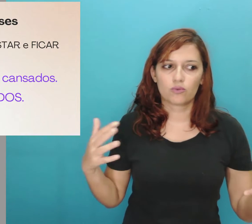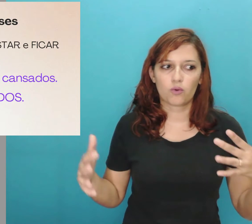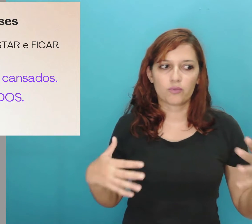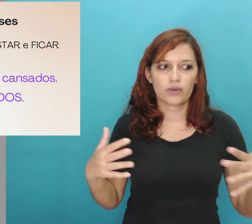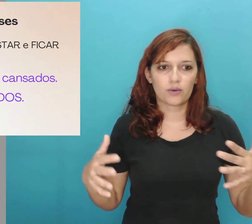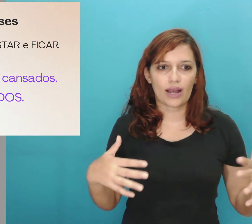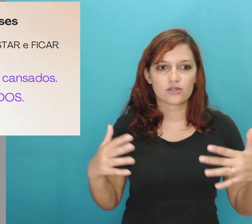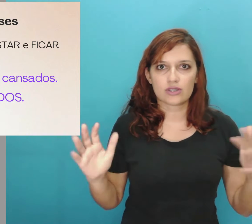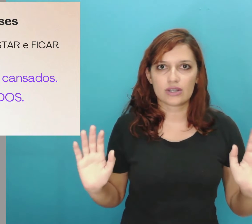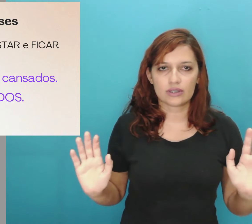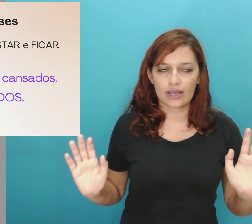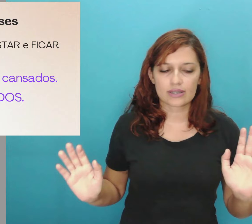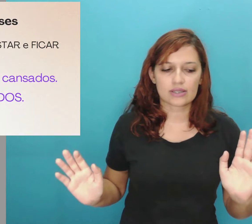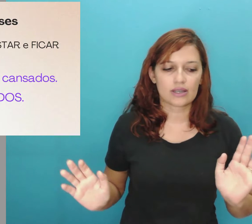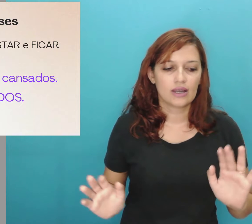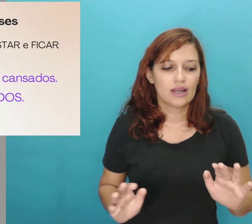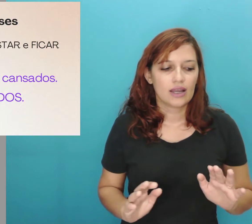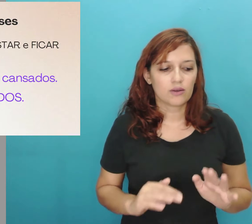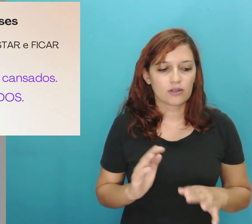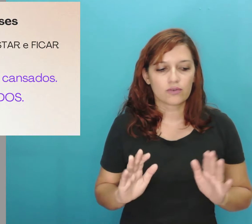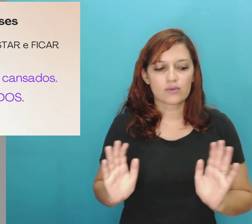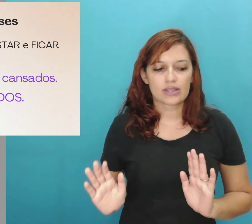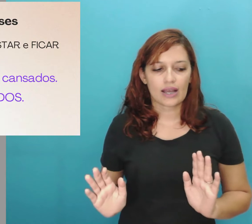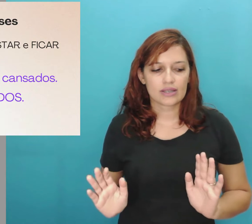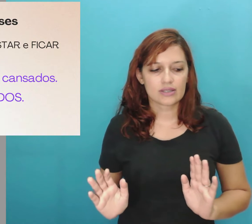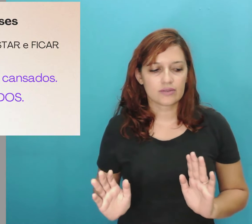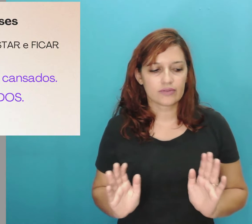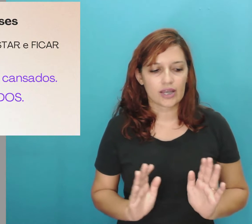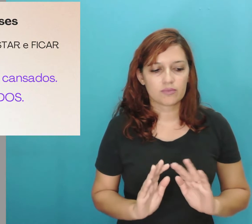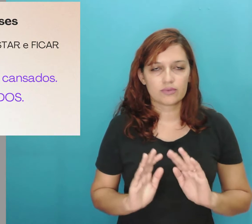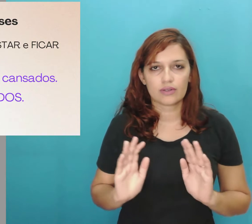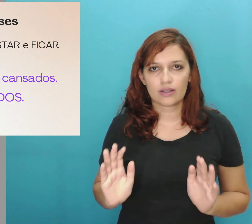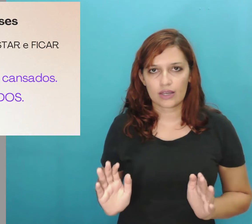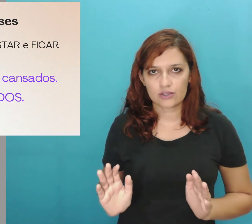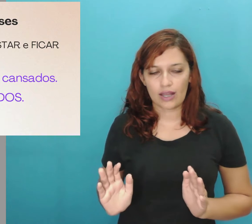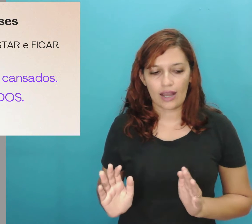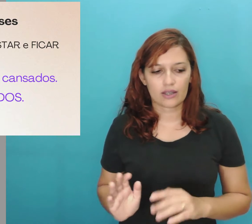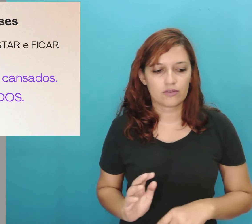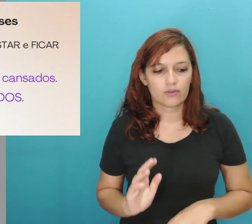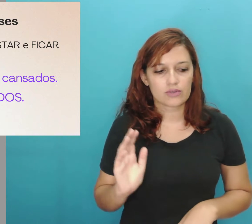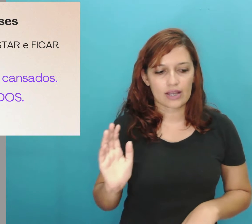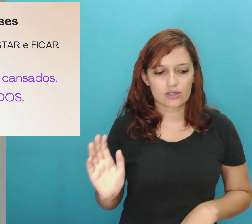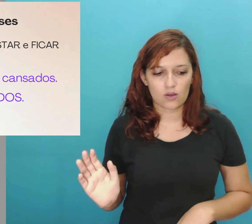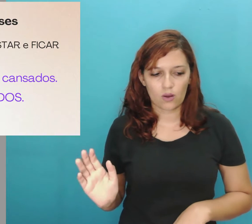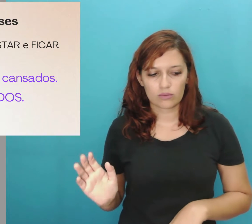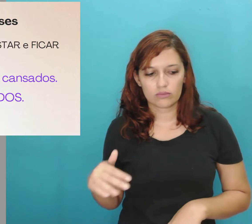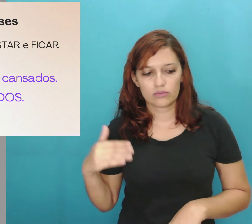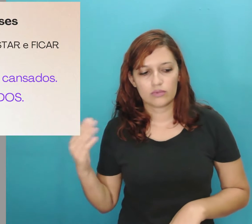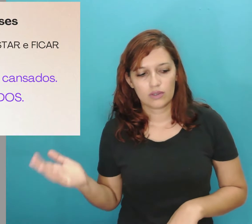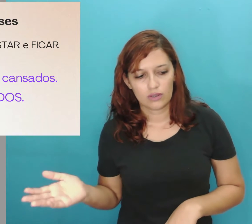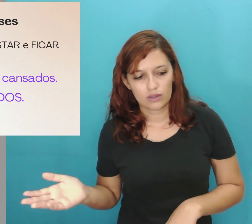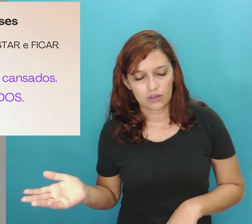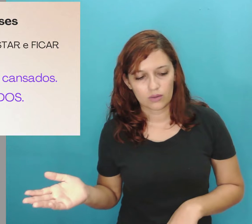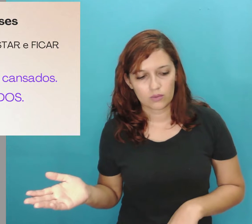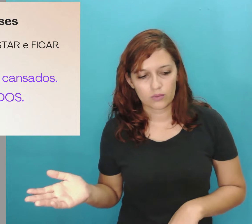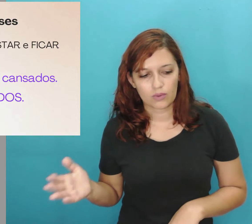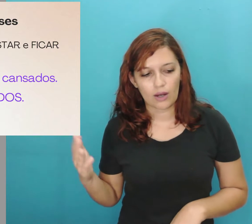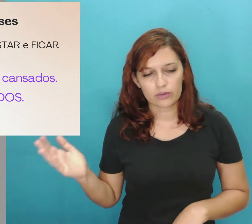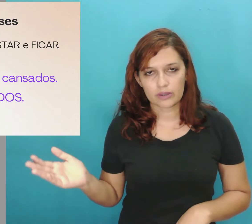como eu agi, né, assim, eu não vou usar esse verbo estar, eu vou usar só a outra